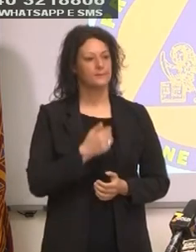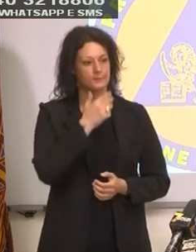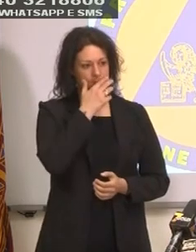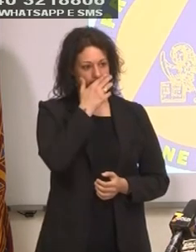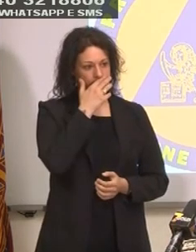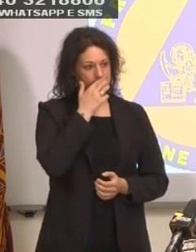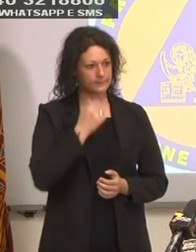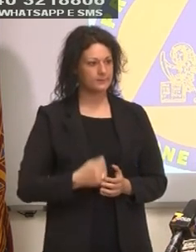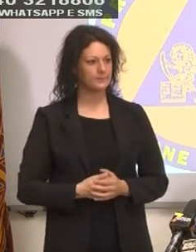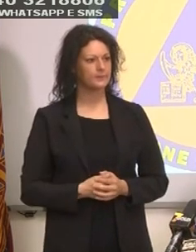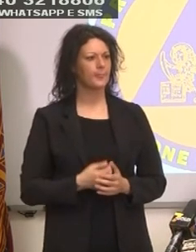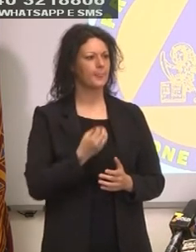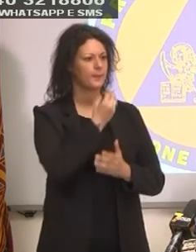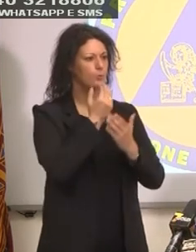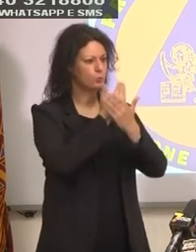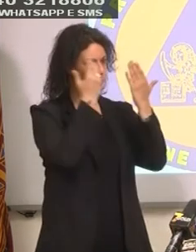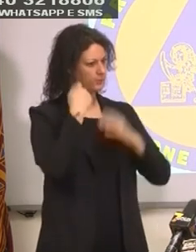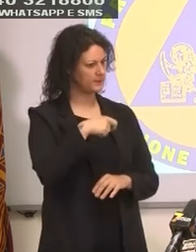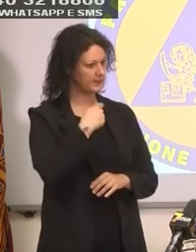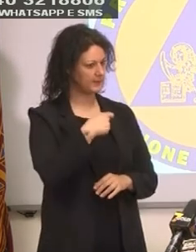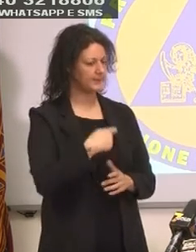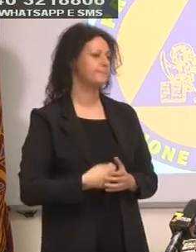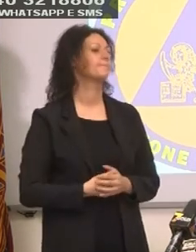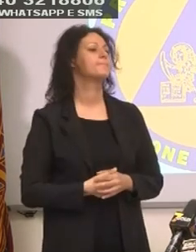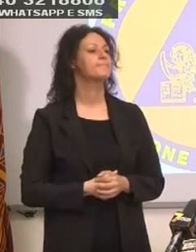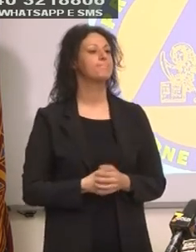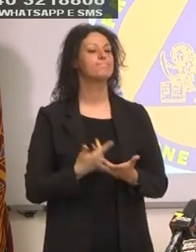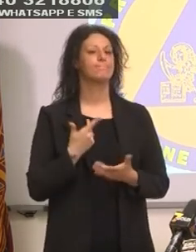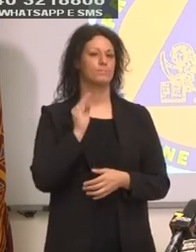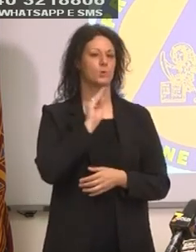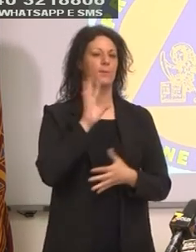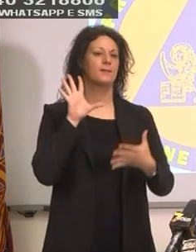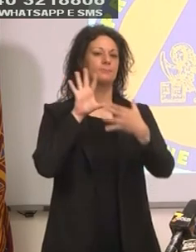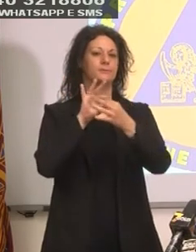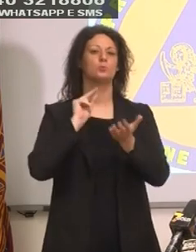Prego. Ciao Filippo. Buongiorno Presidente. A proposito della scuola,